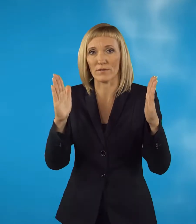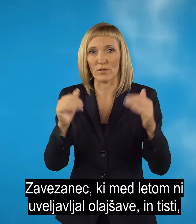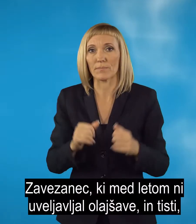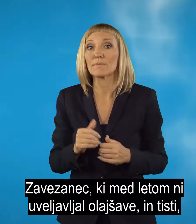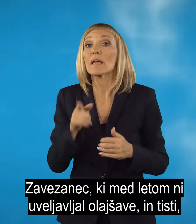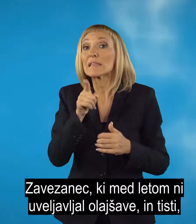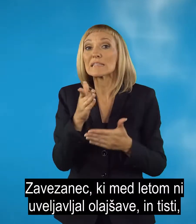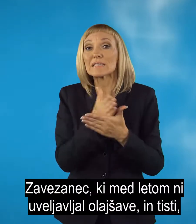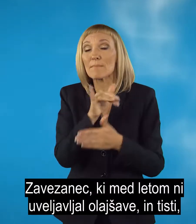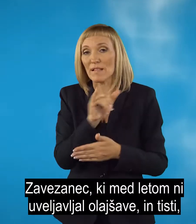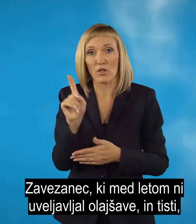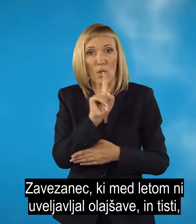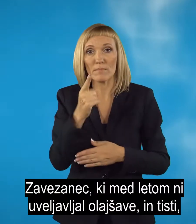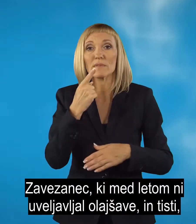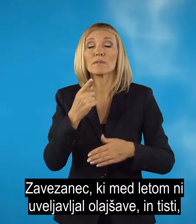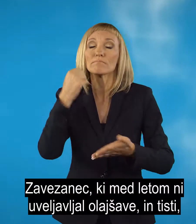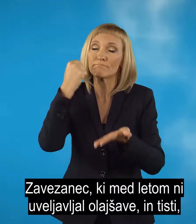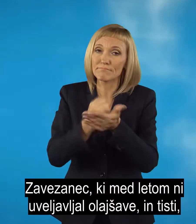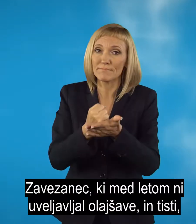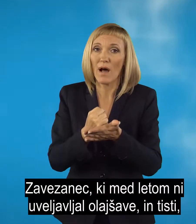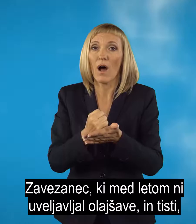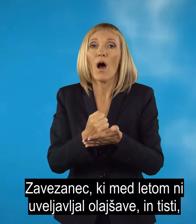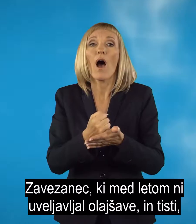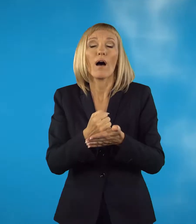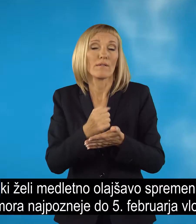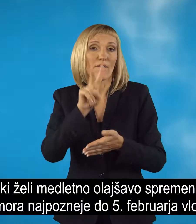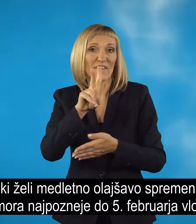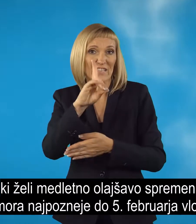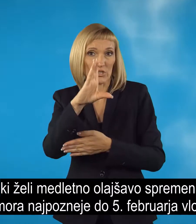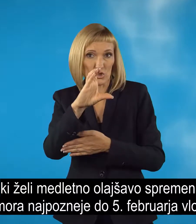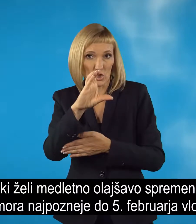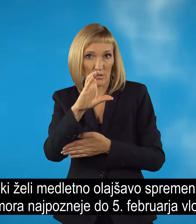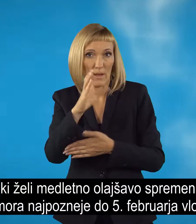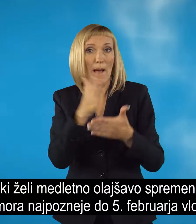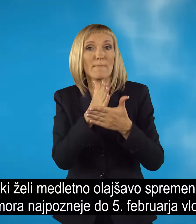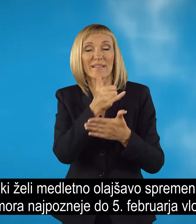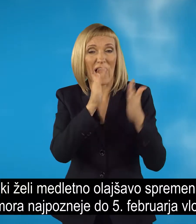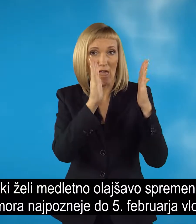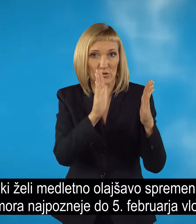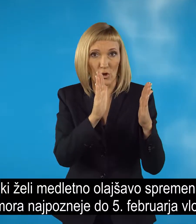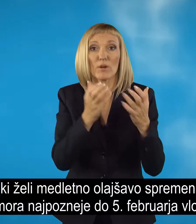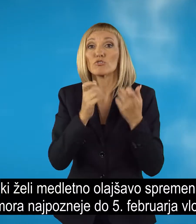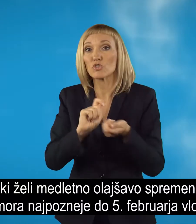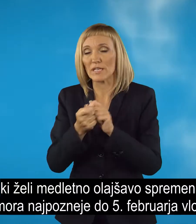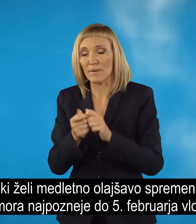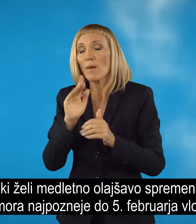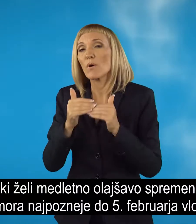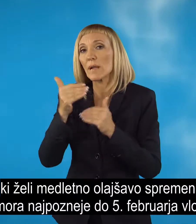Zavezanec, ki med letom ni uveljavljal olajšave, in tisti, ki želi medletno olajšavo spremeniti, mora najpozneje do